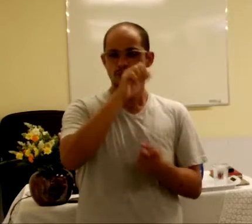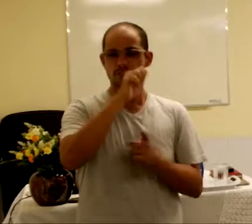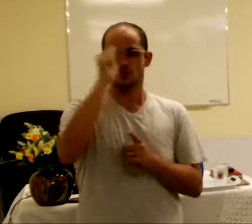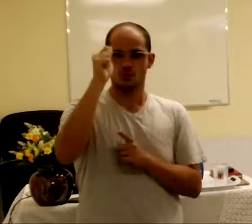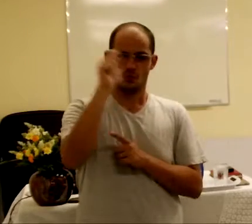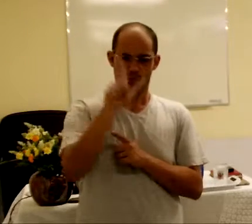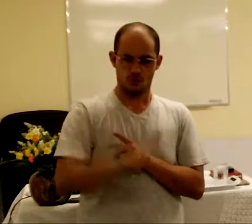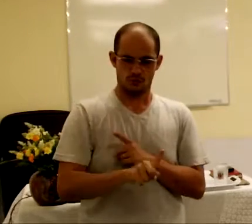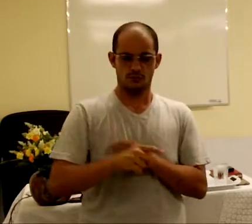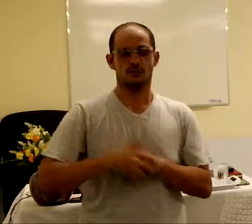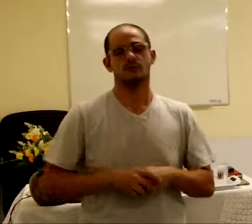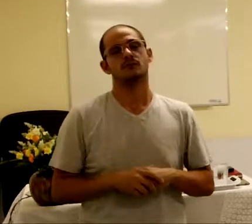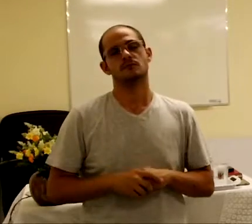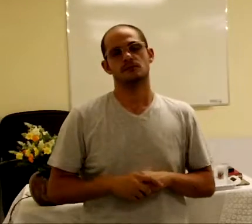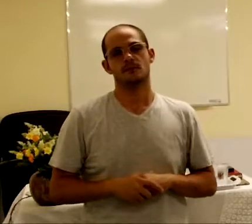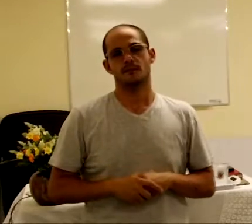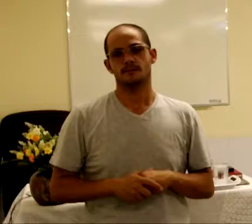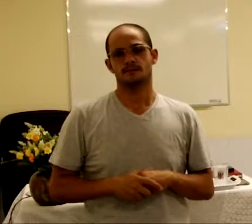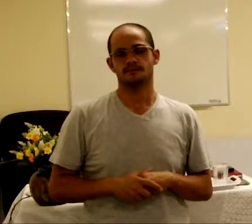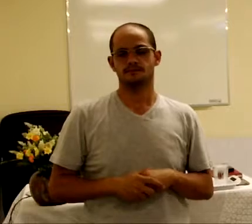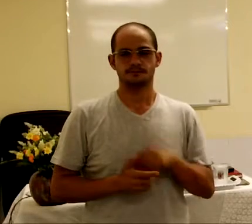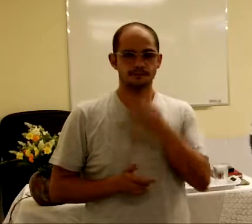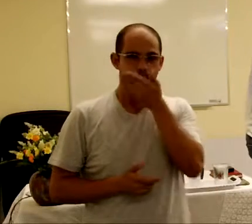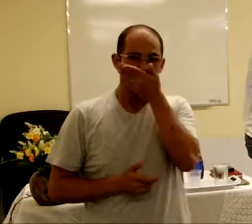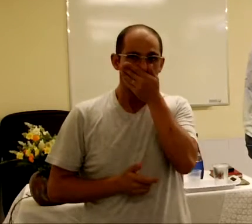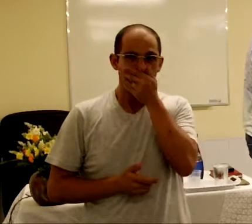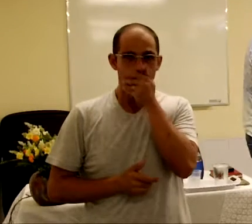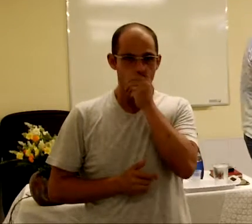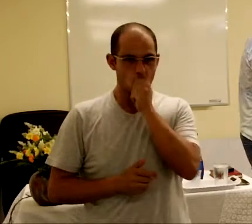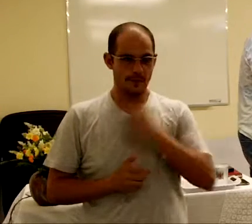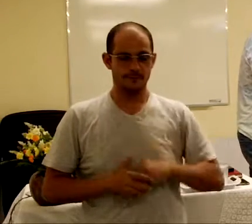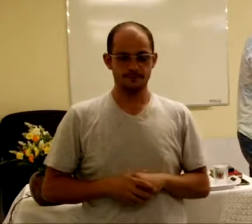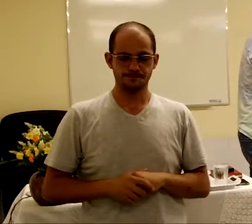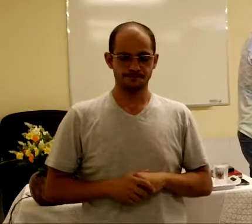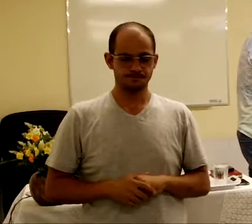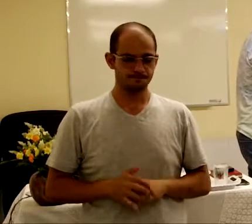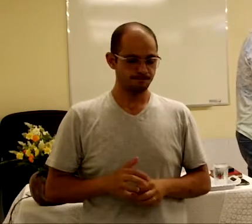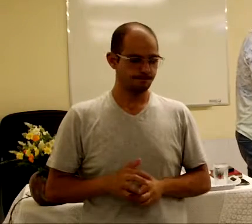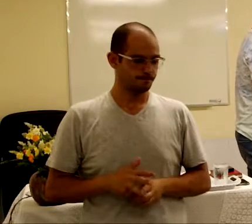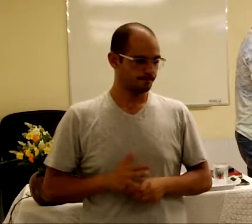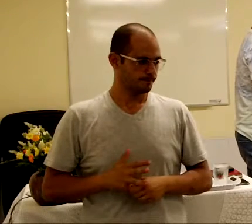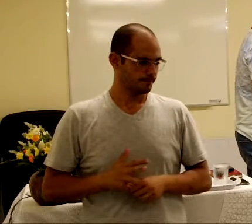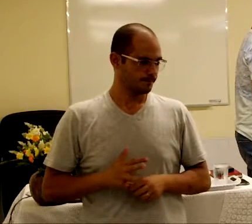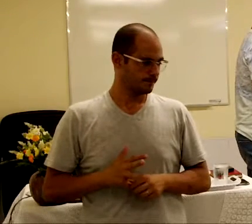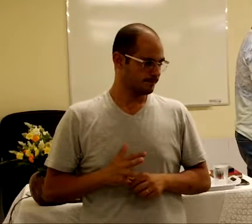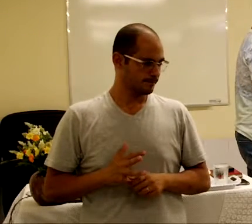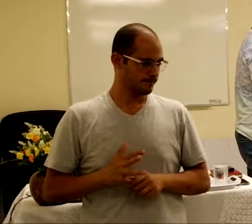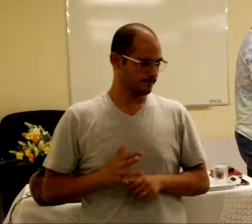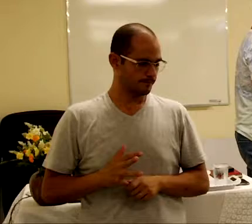referência de levar as pessoas até Deus, né, de alcançar a Deus. Também muito conhecida.